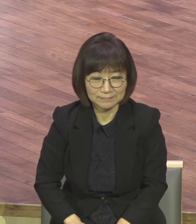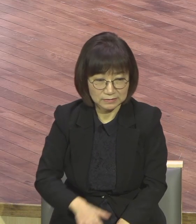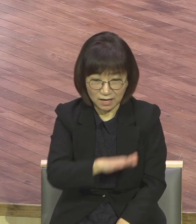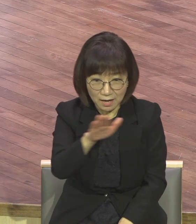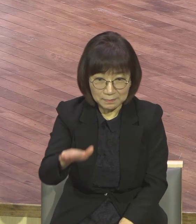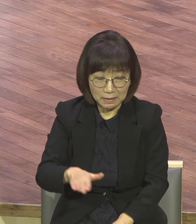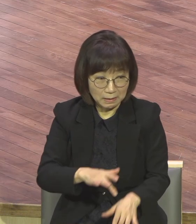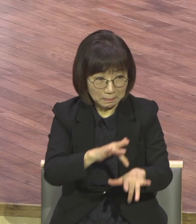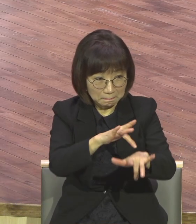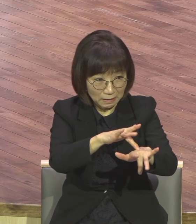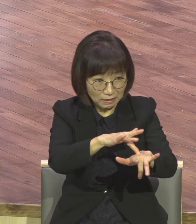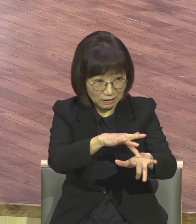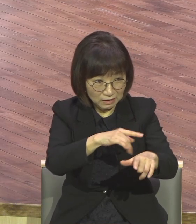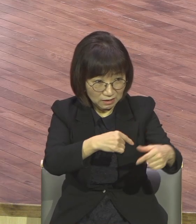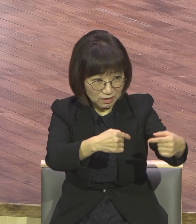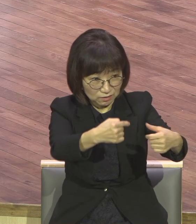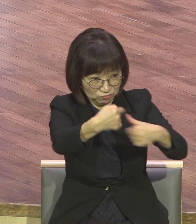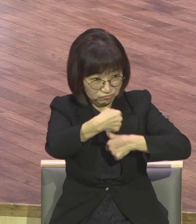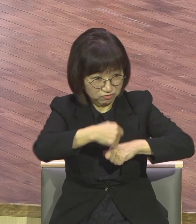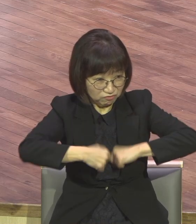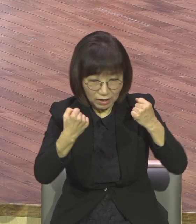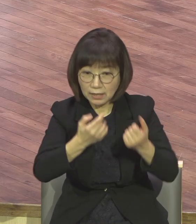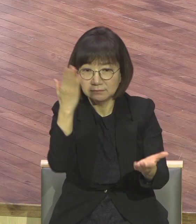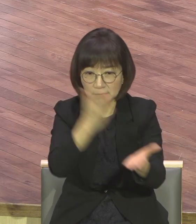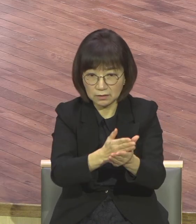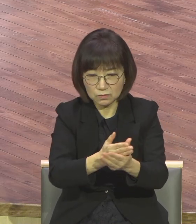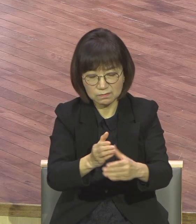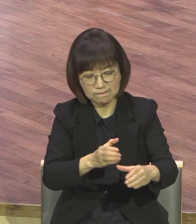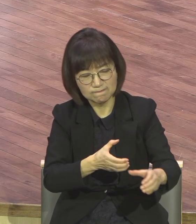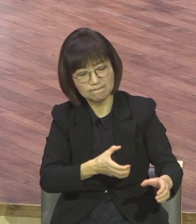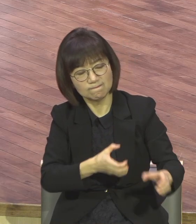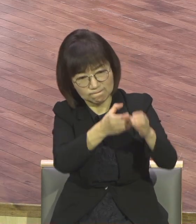대적하세요. 마귀를 대적 어떻게 대적합니까?